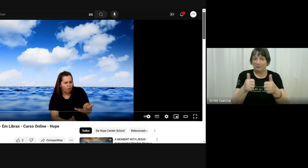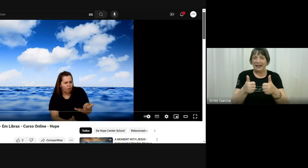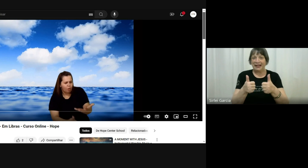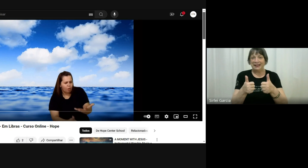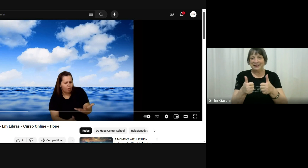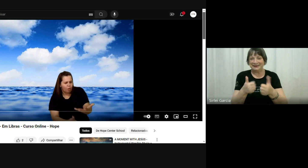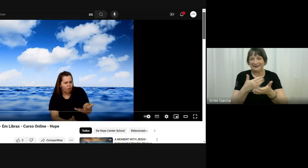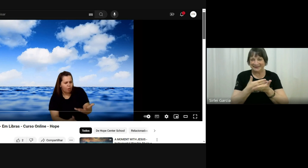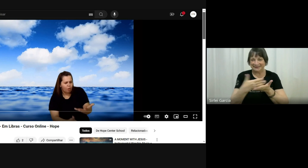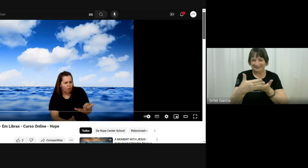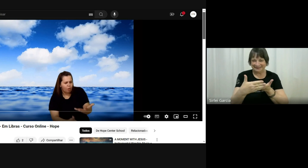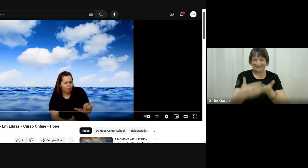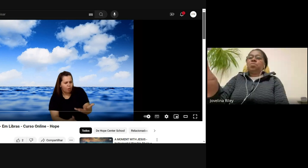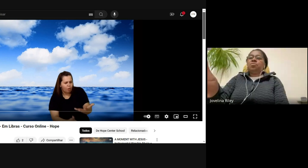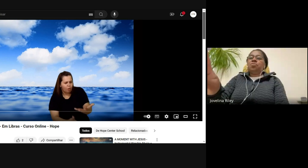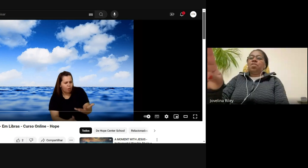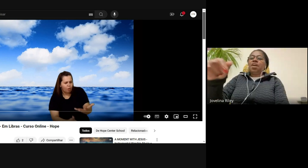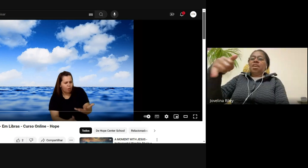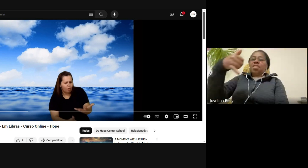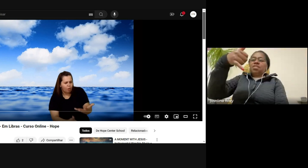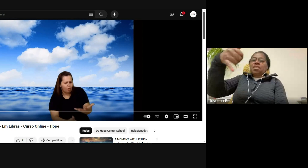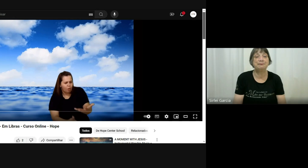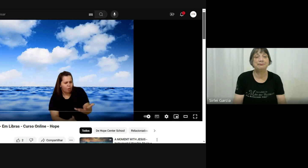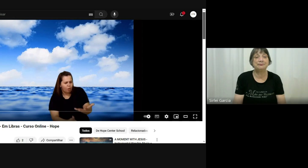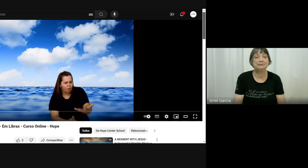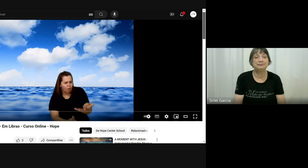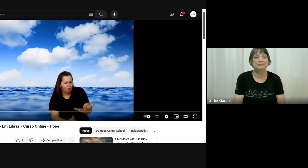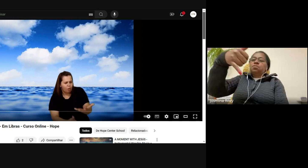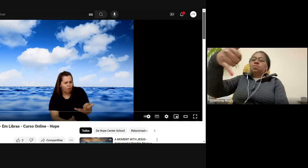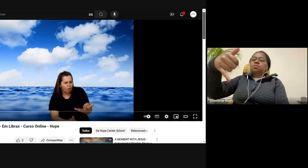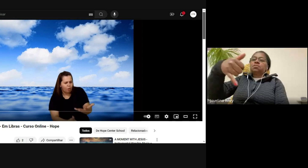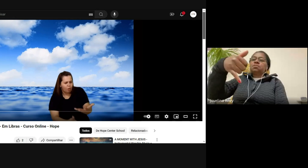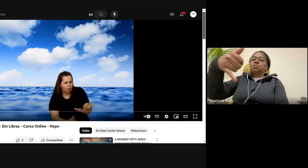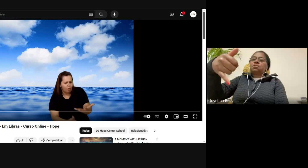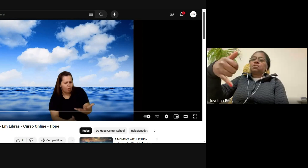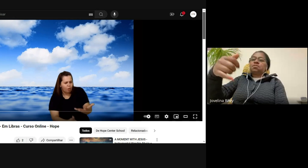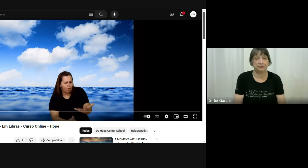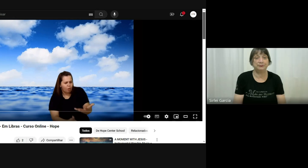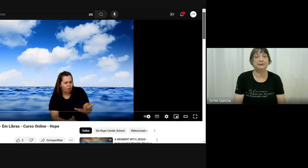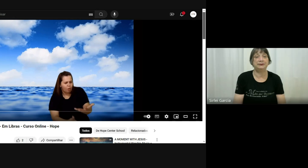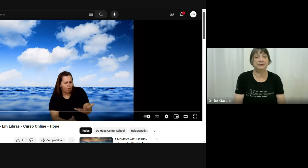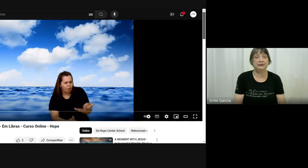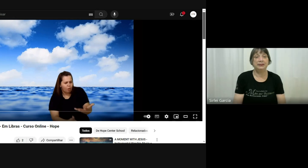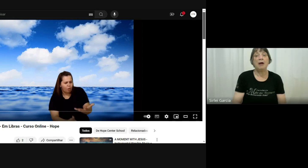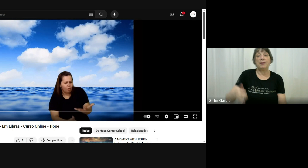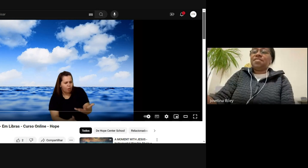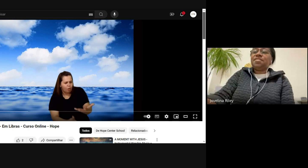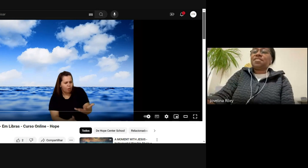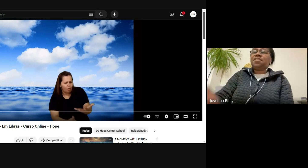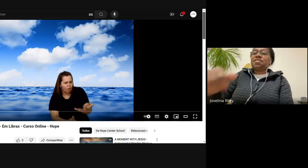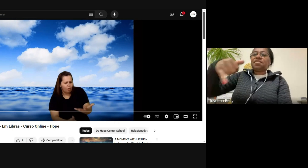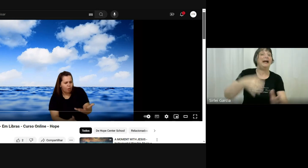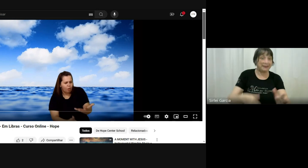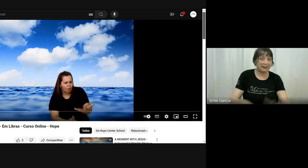Vamos embora? Só uma pergunta, por favor. Esse aqui é o óleo? Isso. Tem, obrigada. Pode,